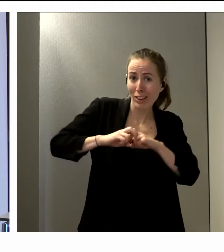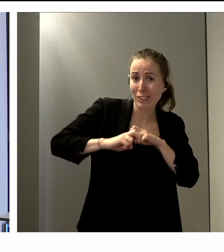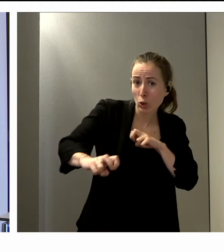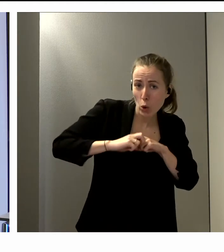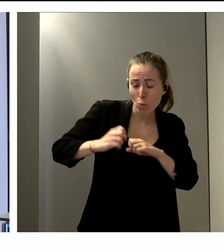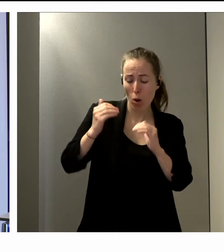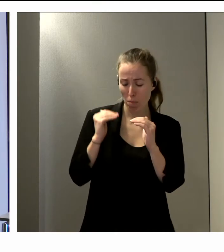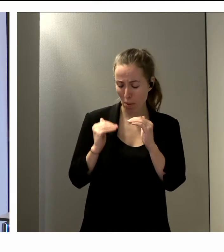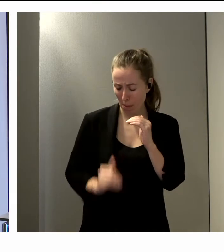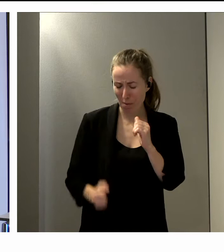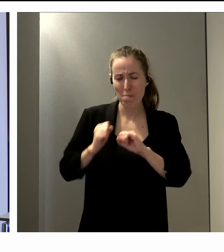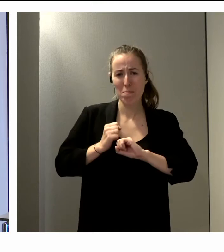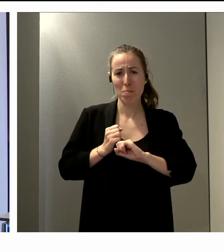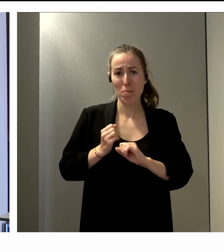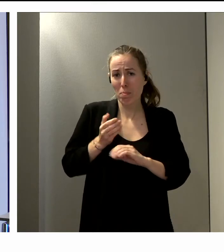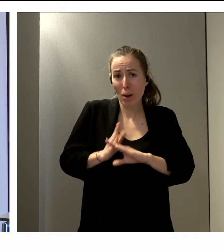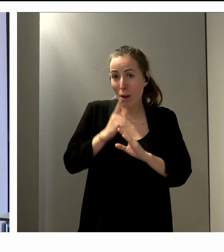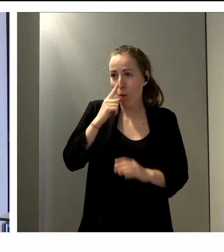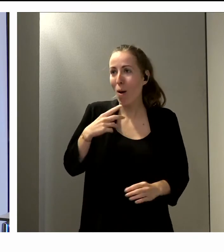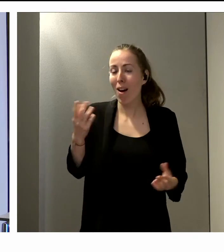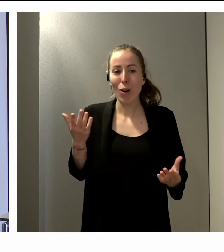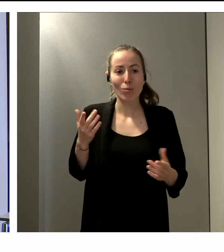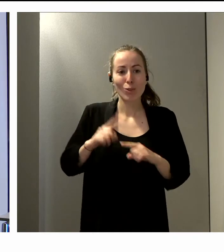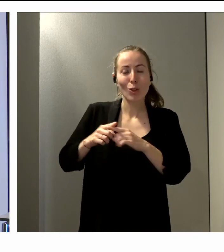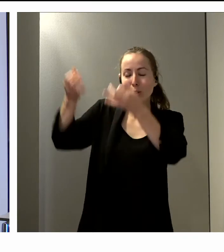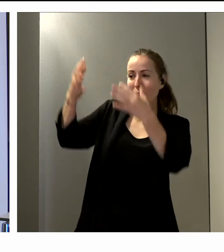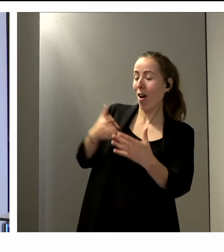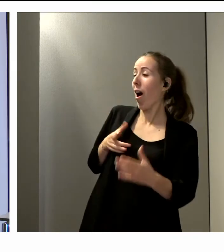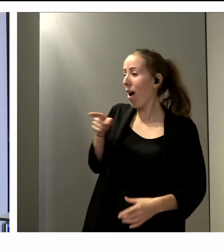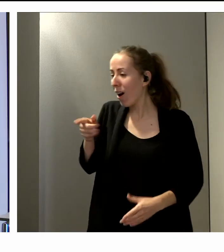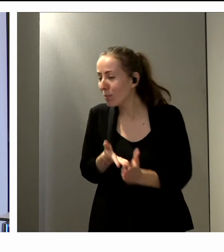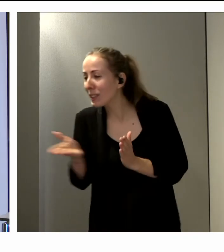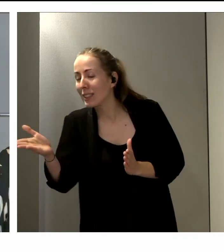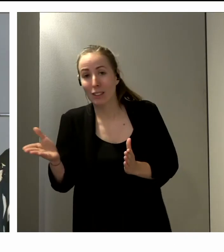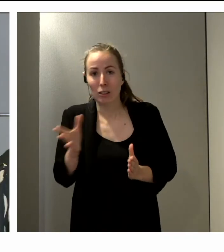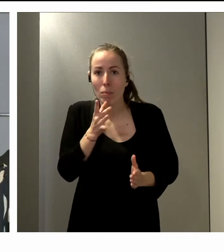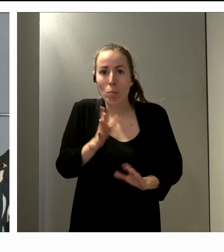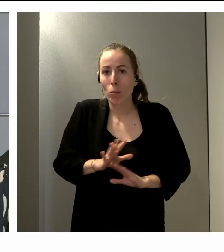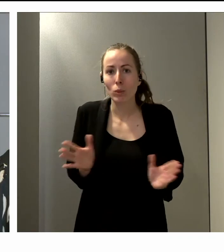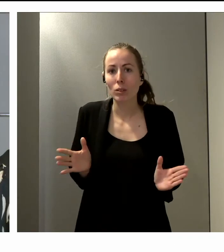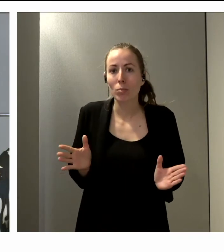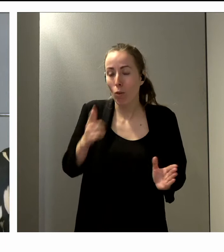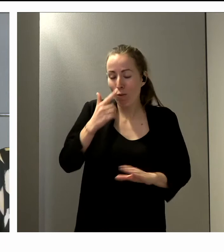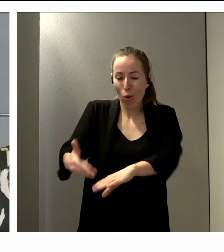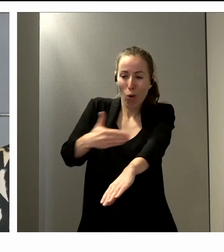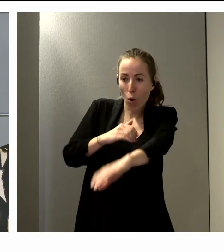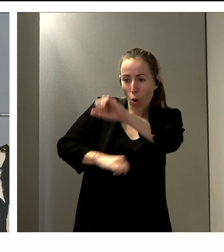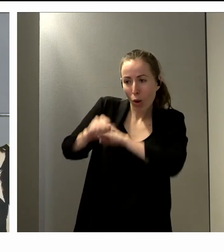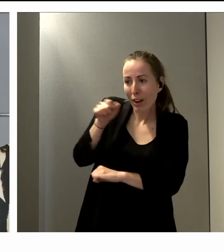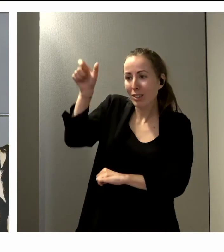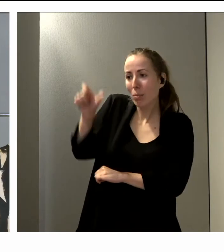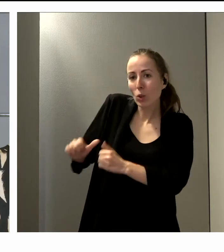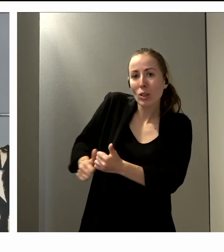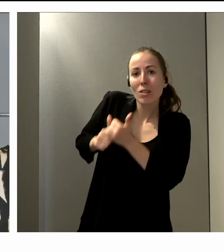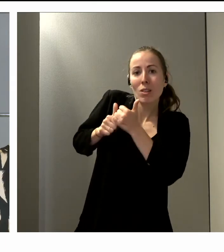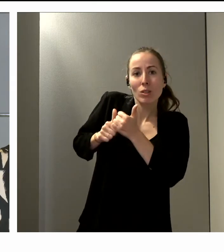ne peut pas être dans la spontanéité. Il faut prévoir les aides humaines quand on en a besoin, les auxiliaires de vie. Il faut